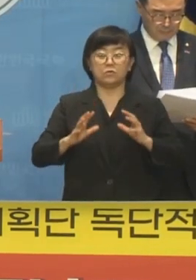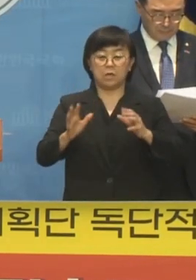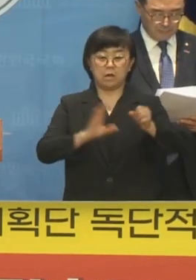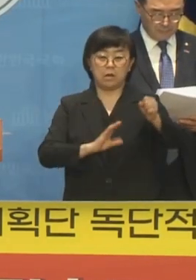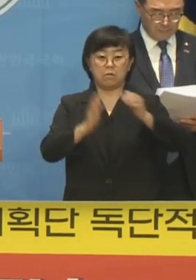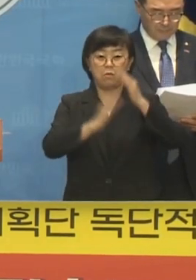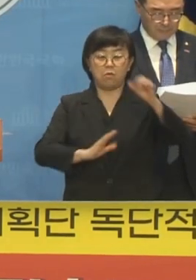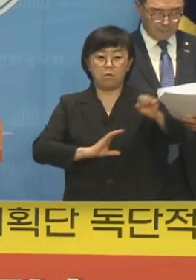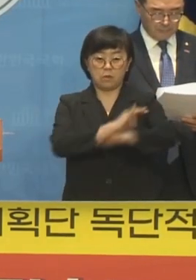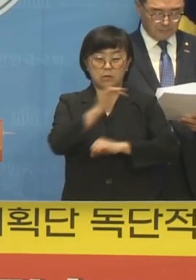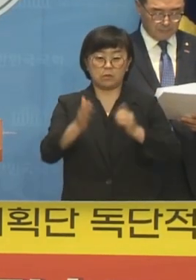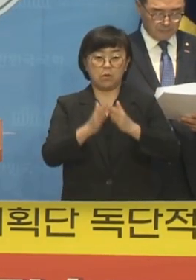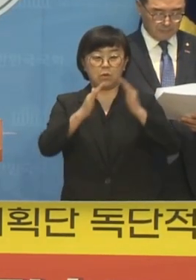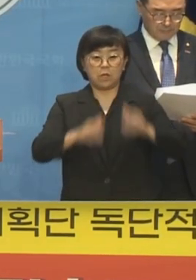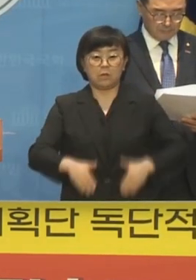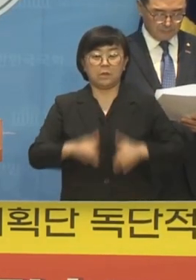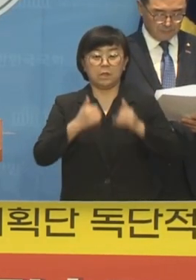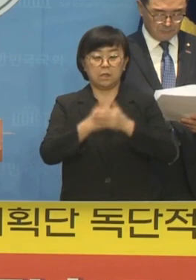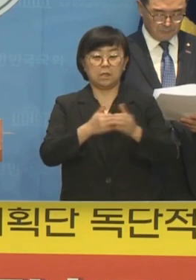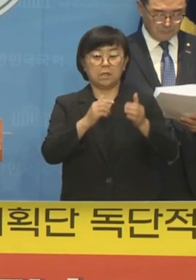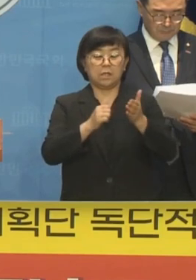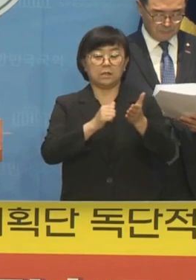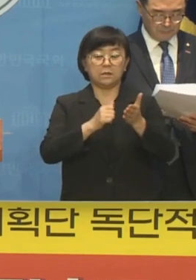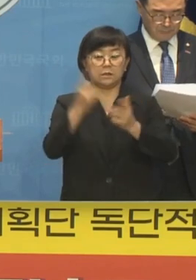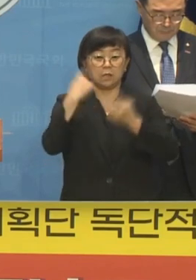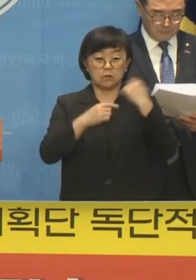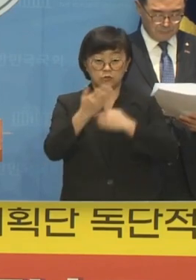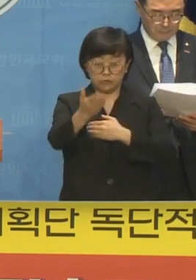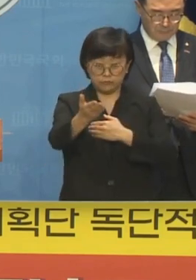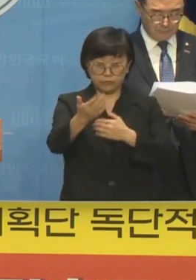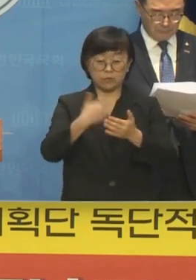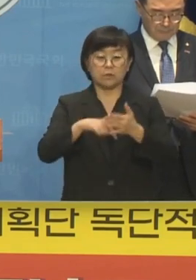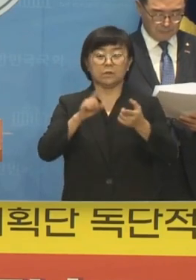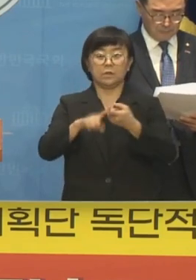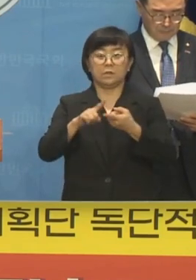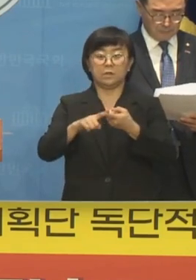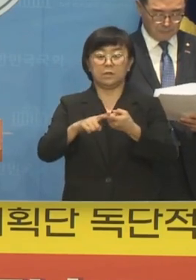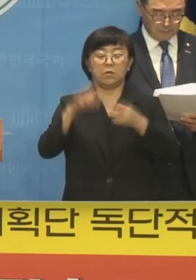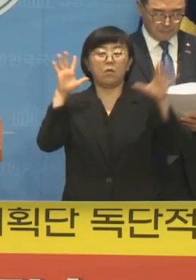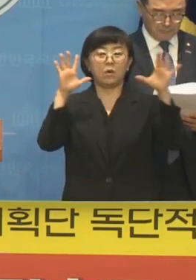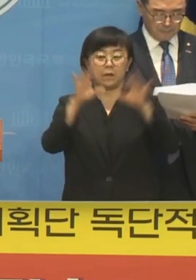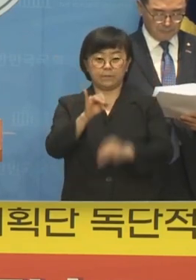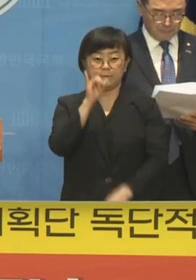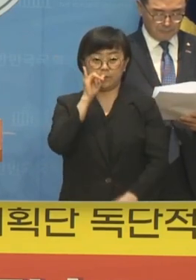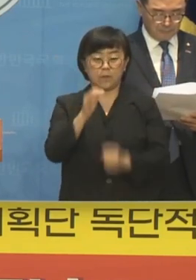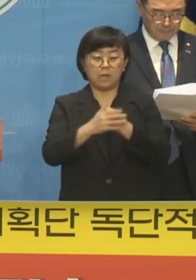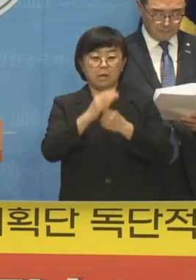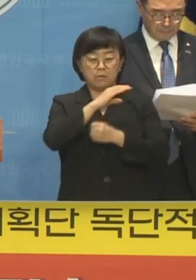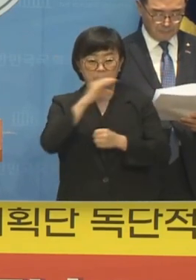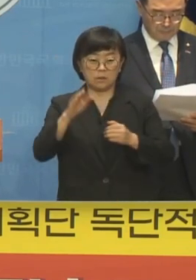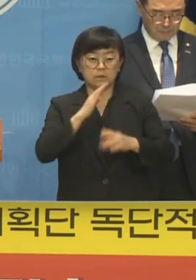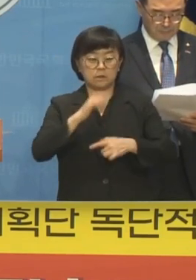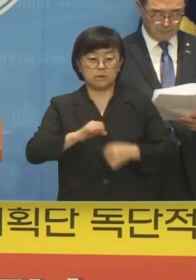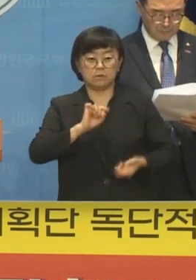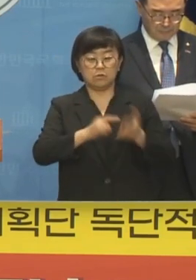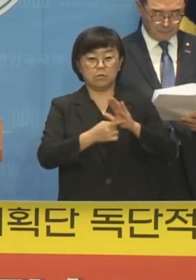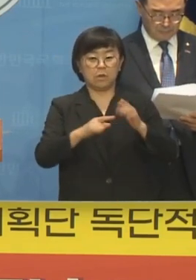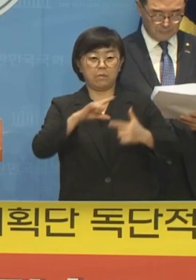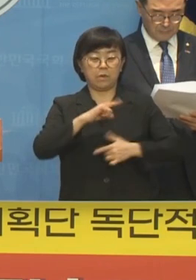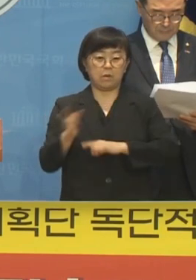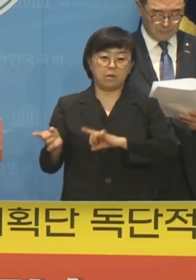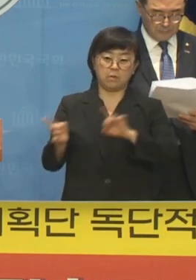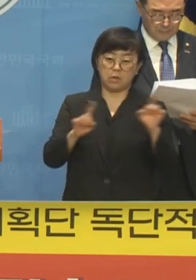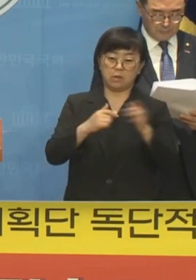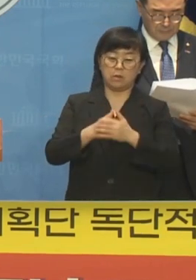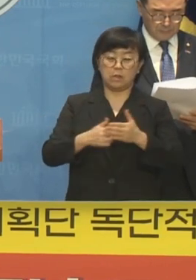공권력에 의해 호남인에게 지워지지 않는 상처를 안긴 점에 공감하며 올바른 진상규명과